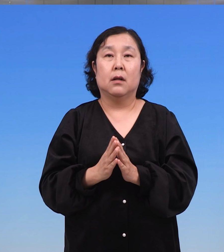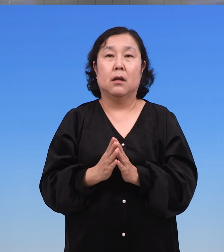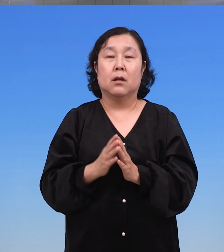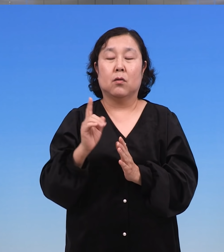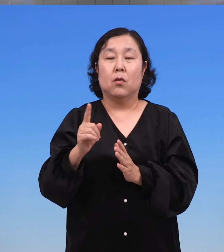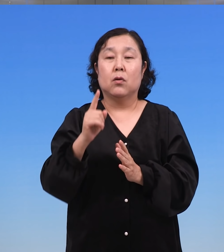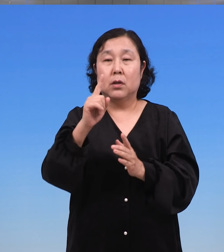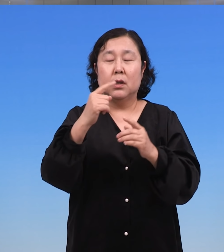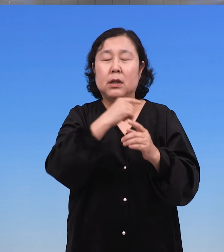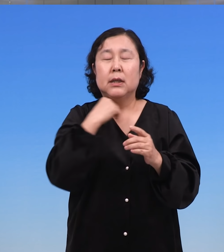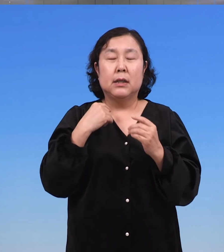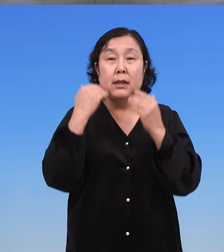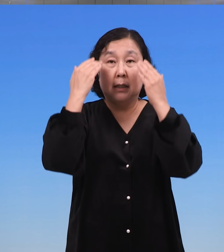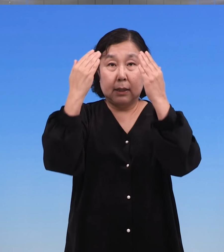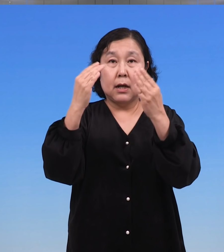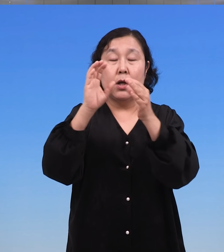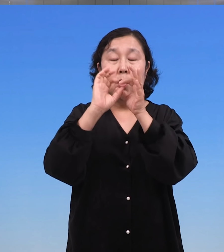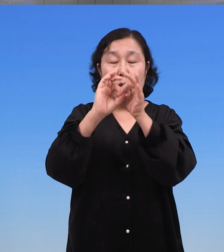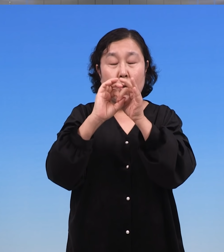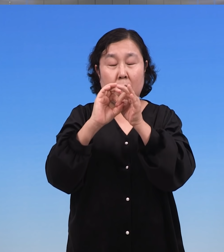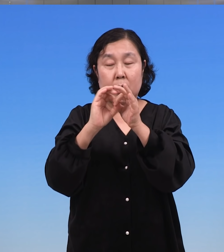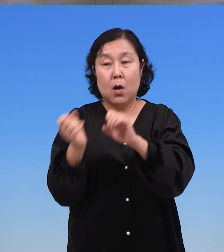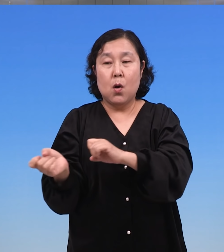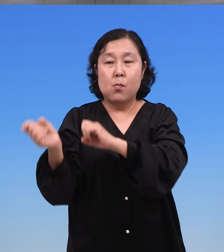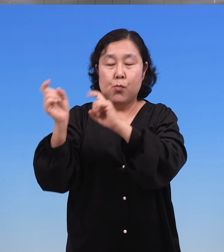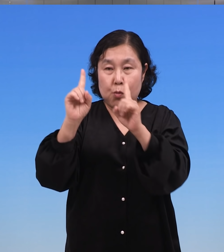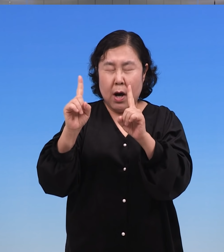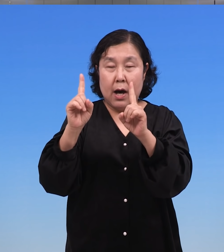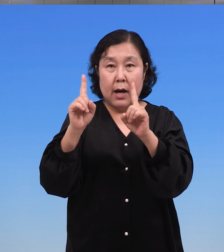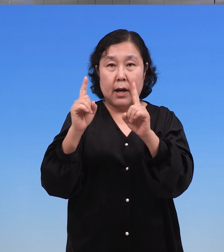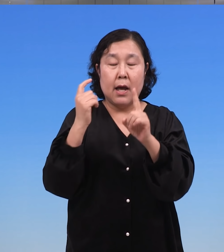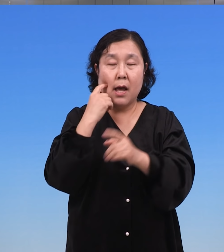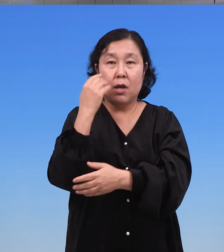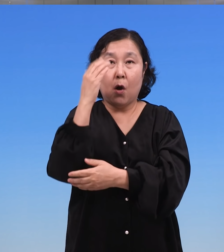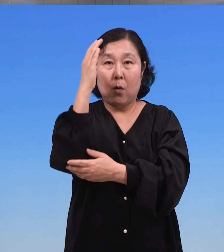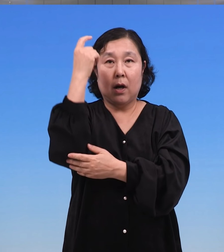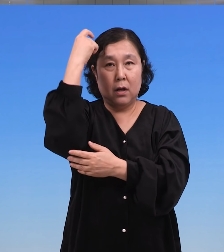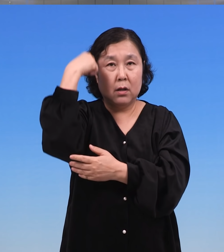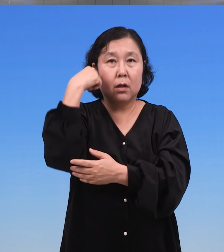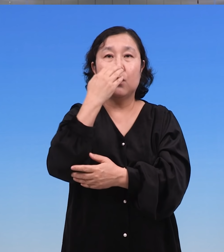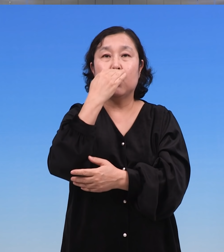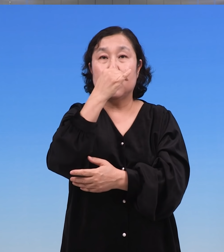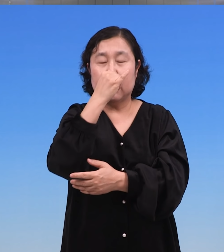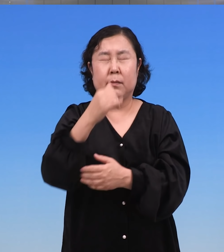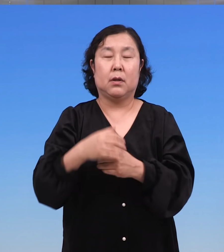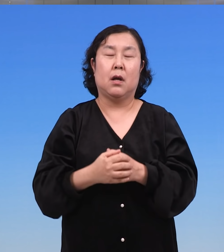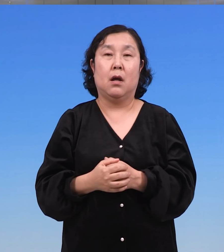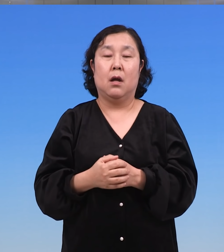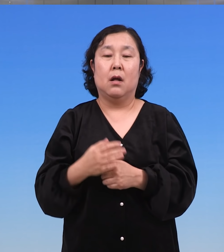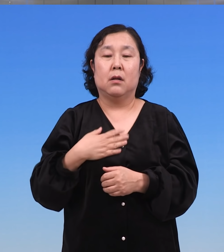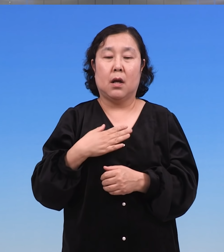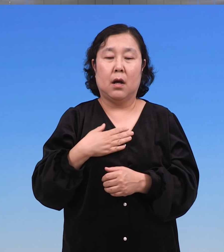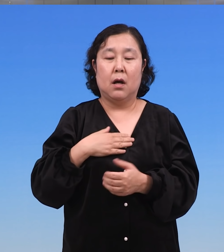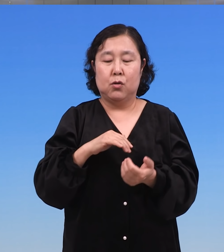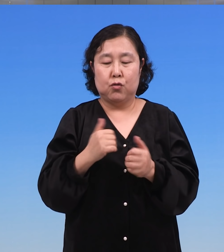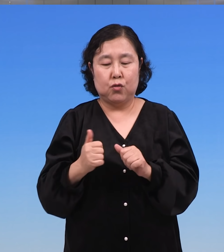부활의 영광을 맛보는 종교입니다. 죽는 신용만 하고 있으면 부활이 어떻게 일어나겠냐고요.